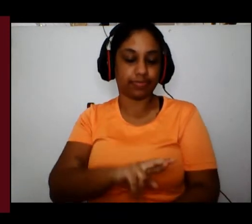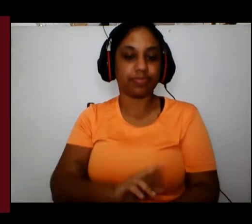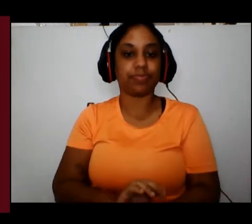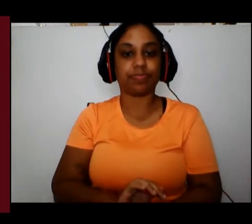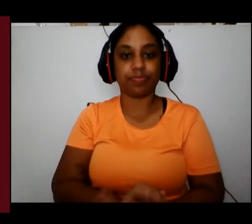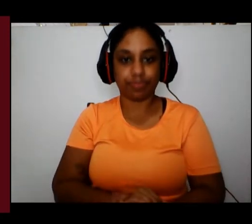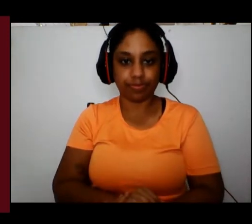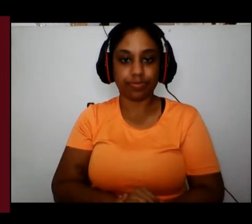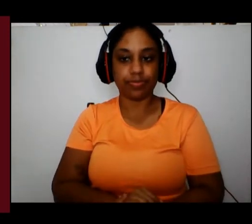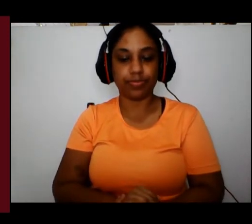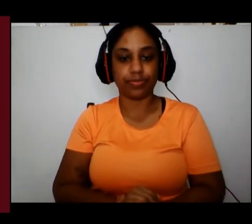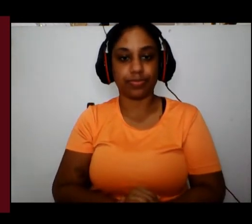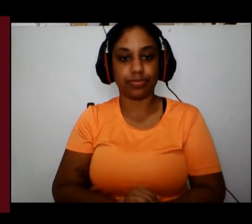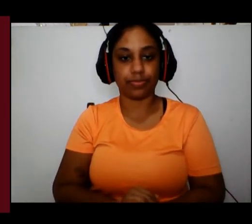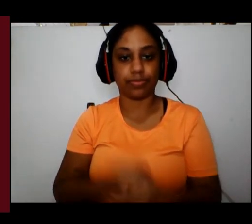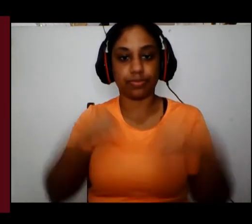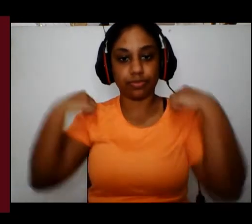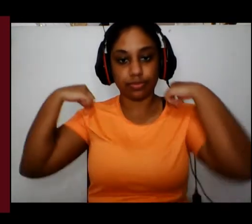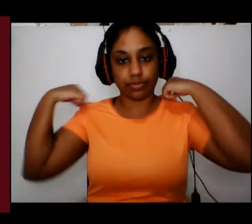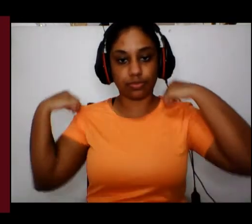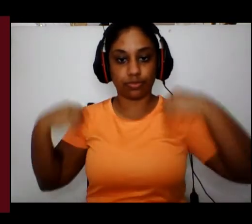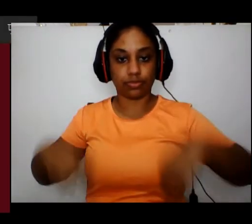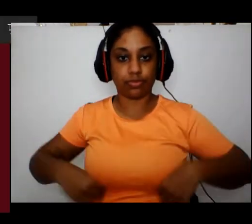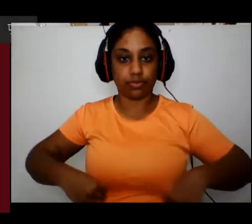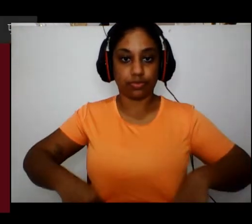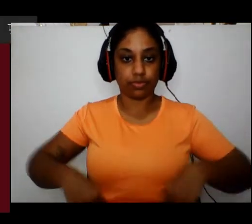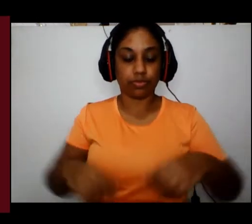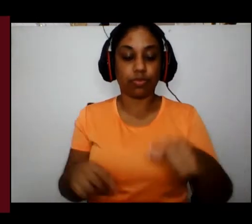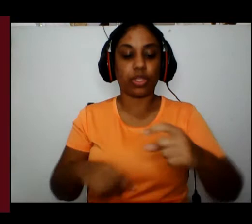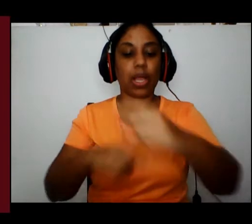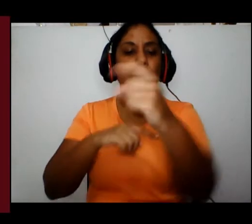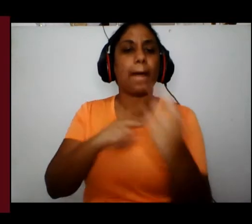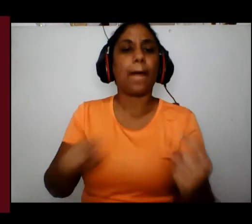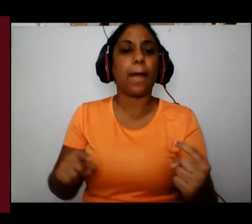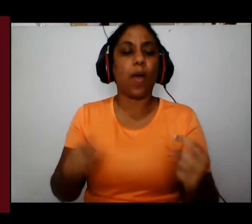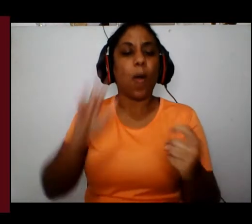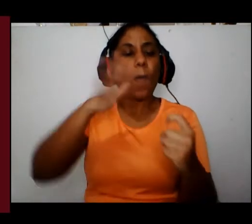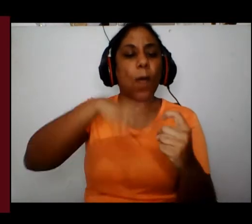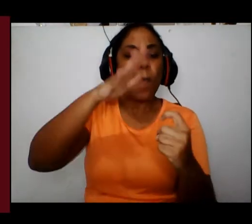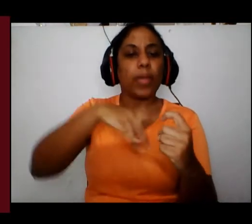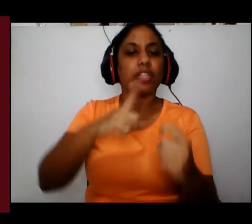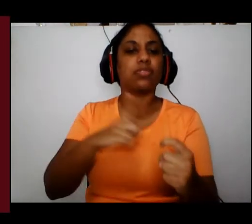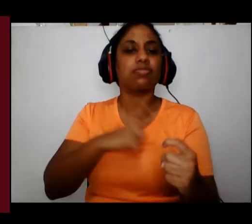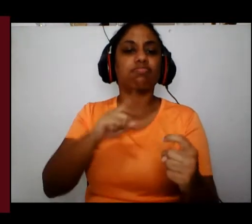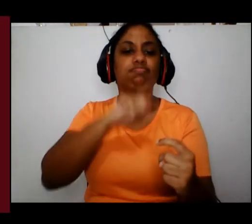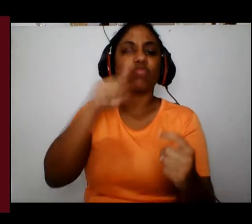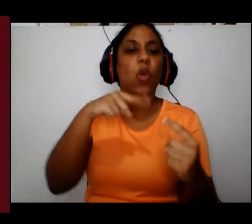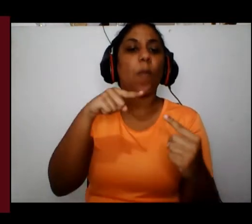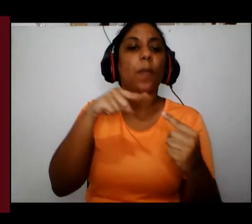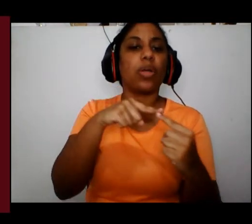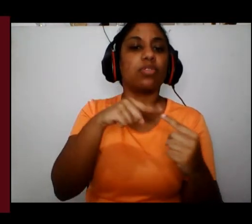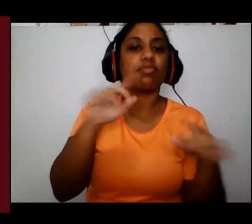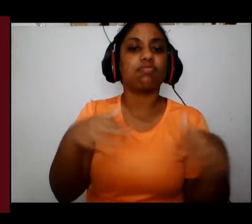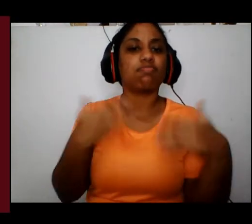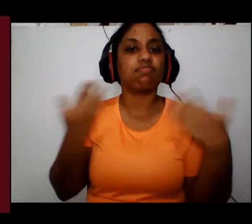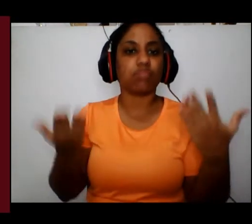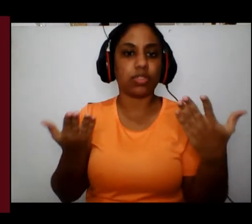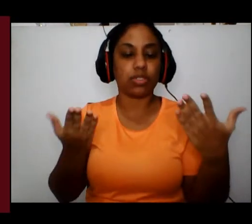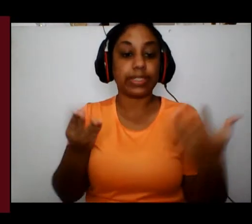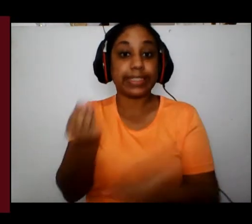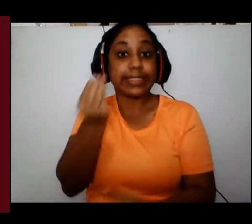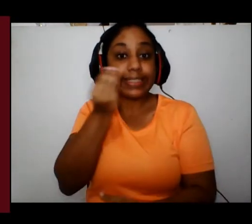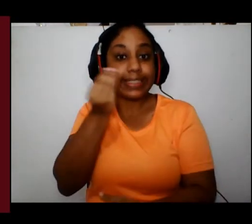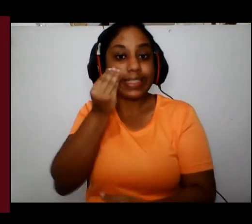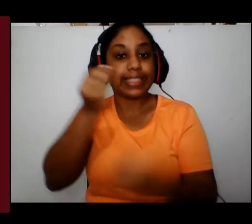que conta a história. Nós vamos entender mais à frente. Qual é o objetivo de um mito? Como Tia já falou lá no começo,